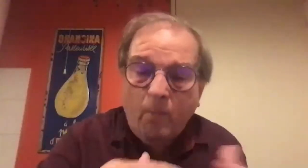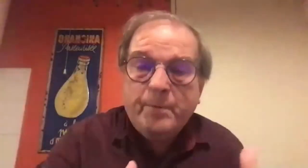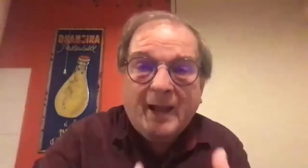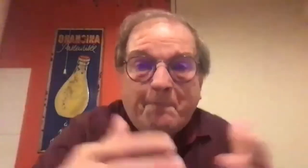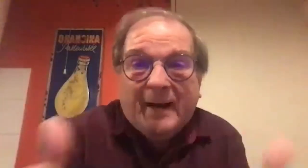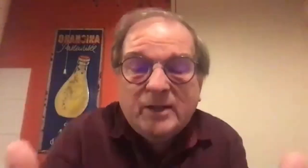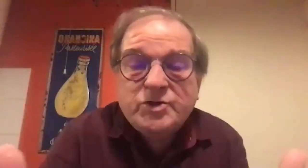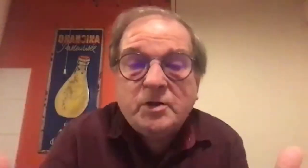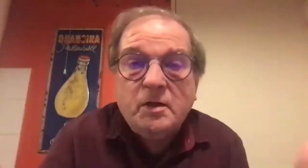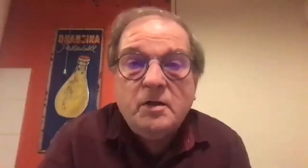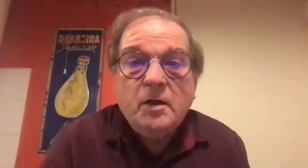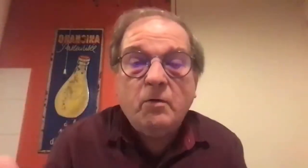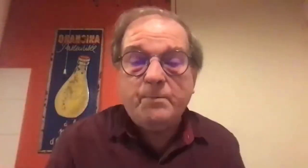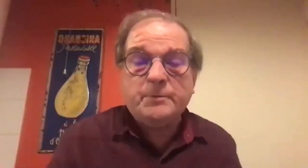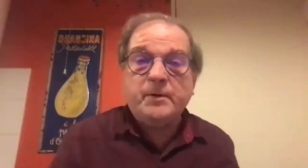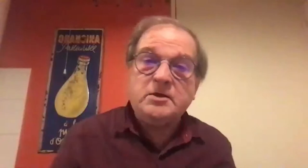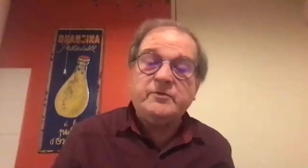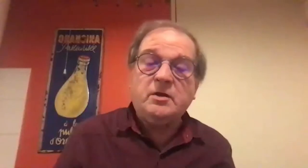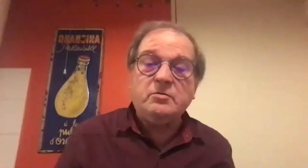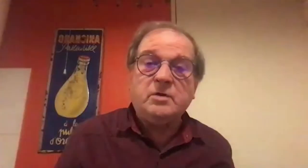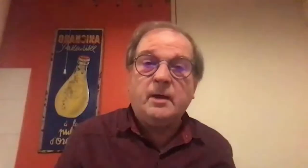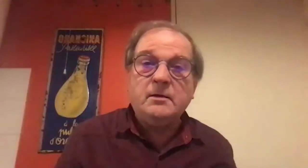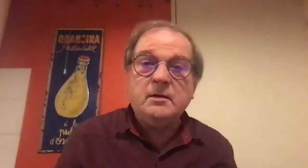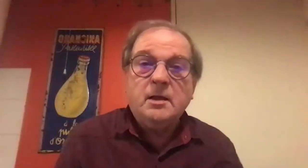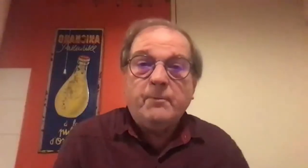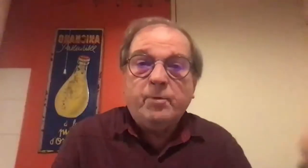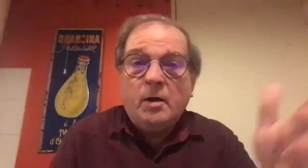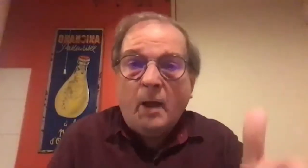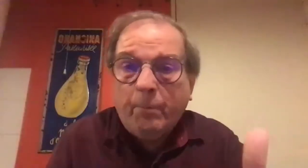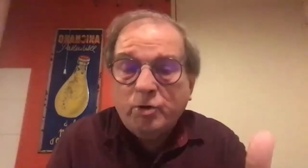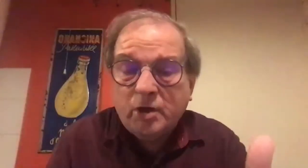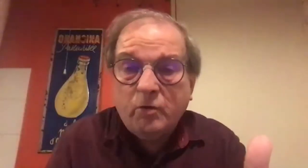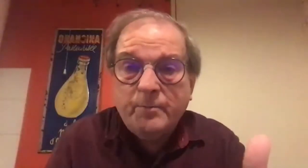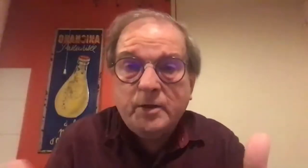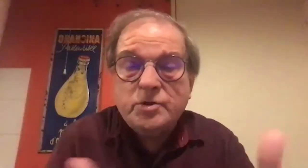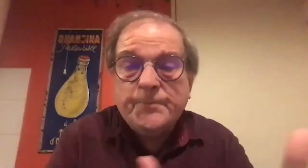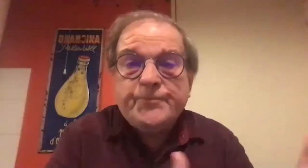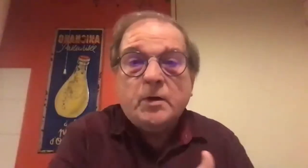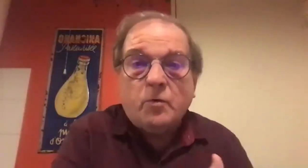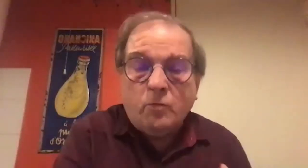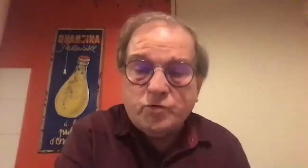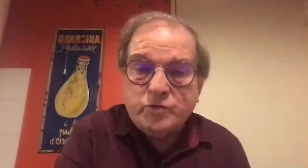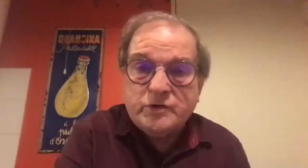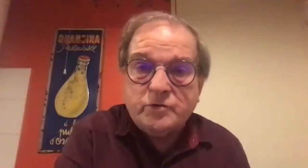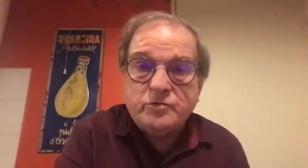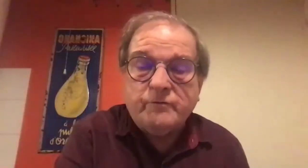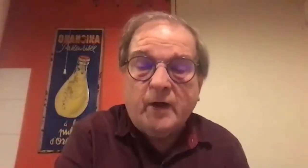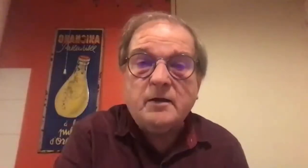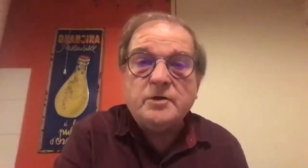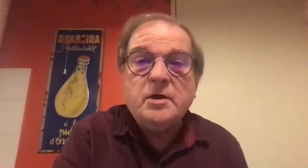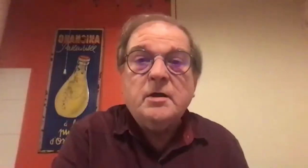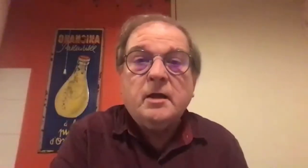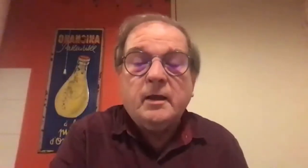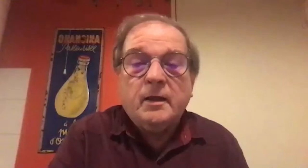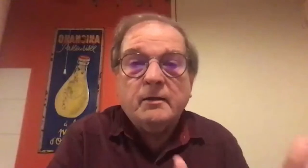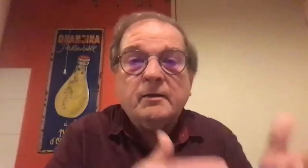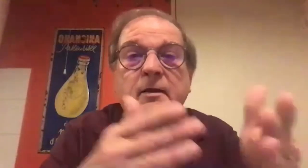e rompem, na prática, com a perspectiva da luta armada. Posteriormente, com o suicídio de